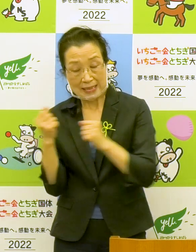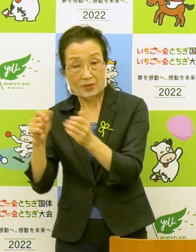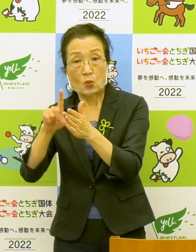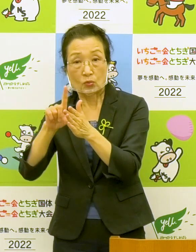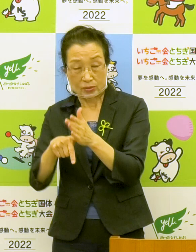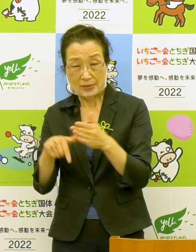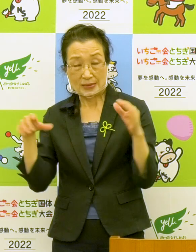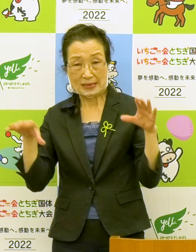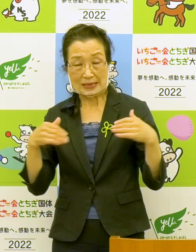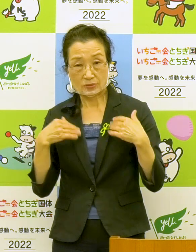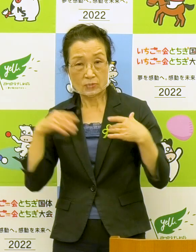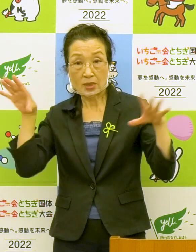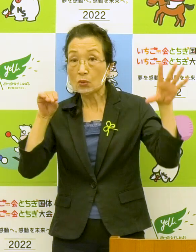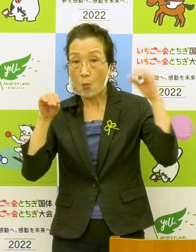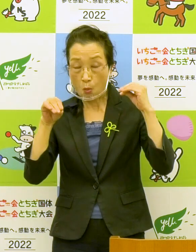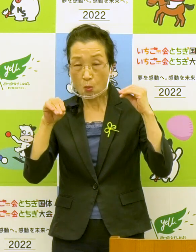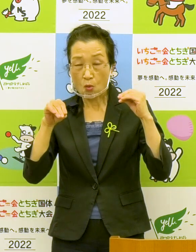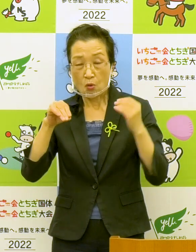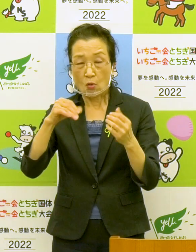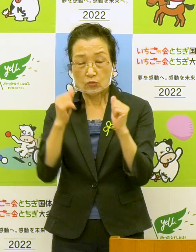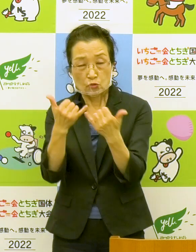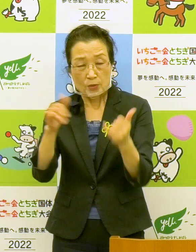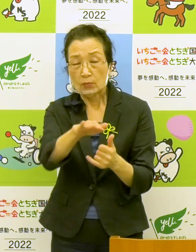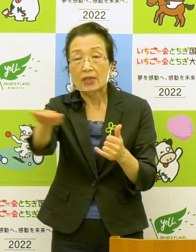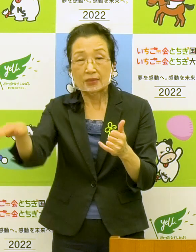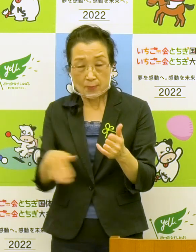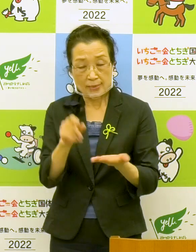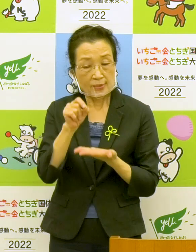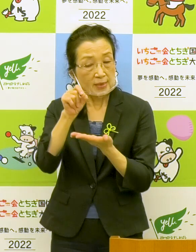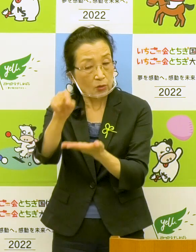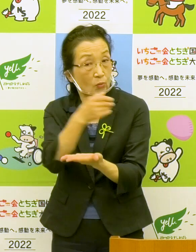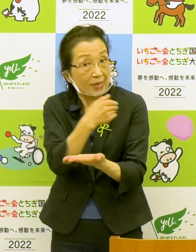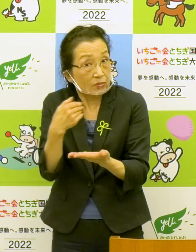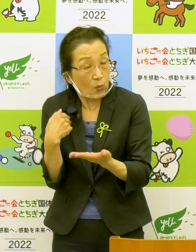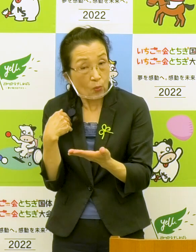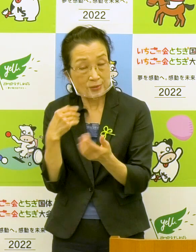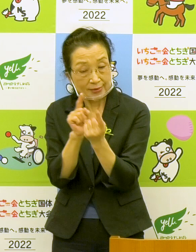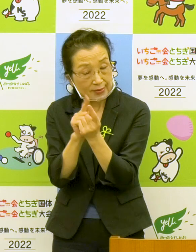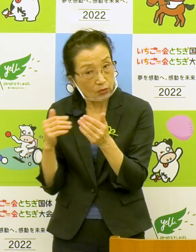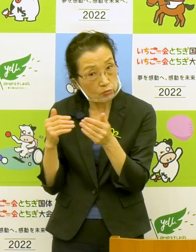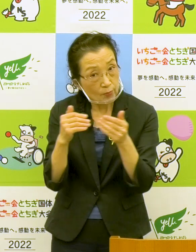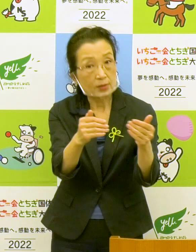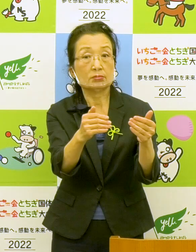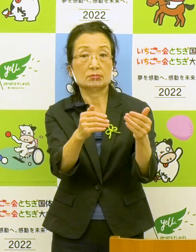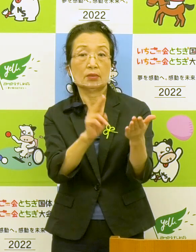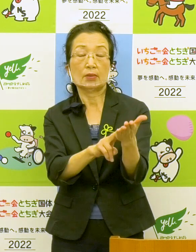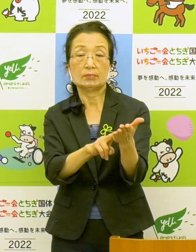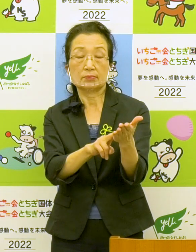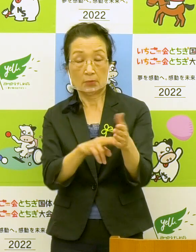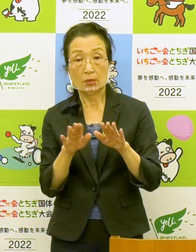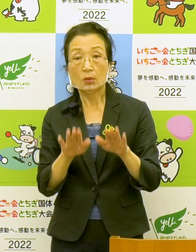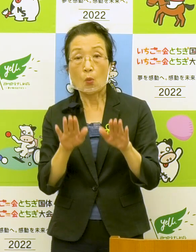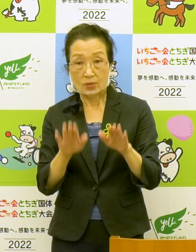な情報を地域住民に提供できるよう対策を進めていくことになっています。この